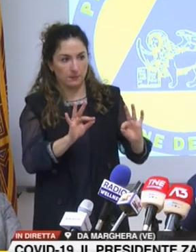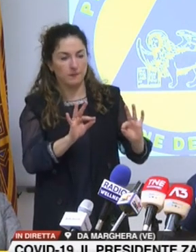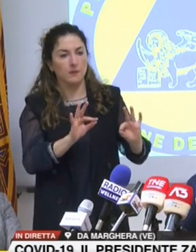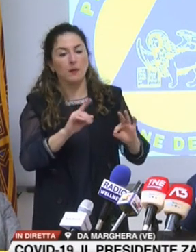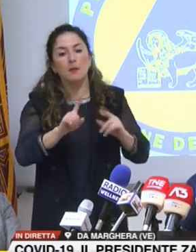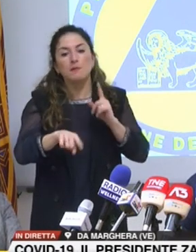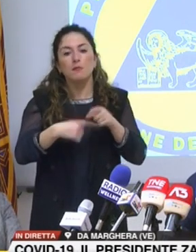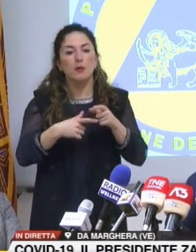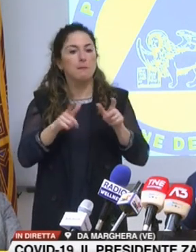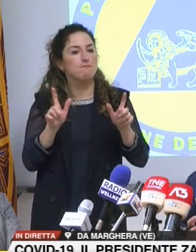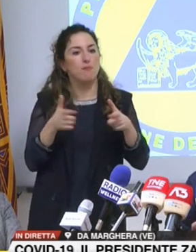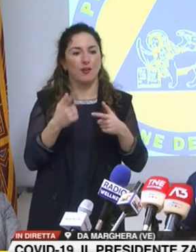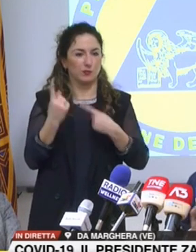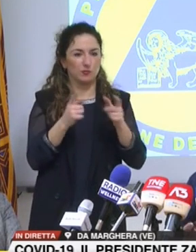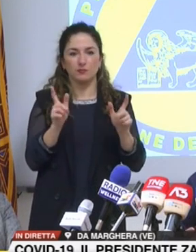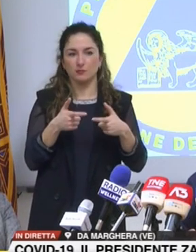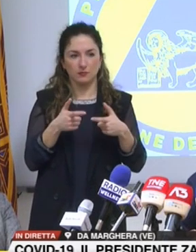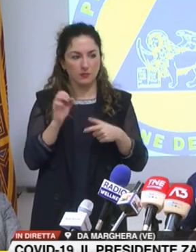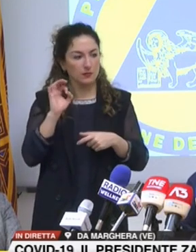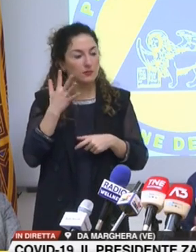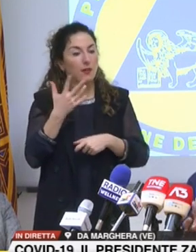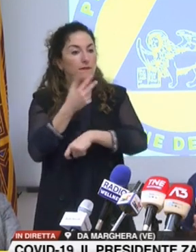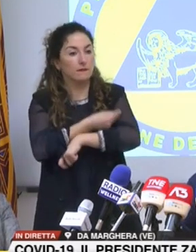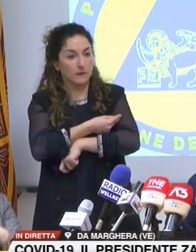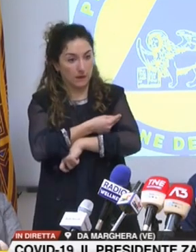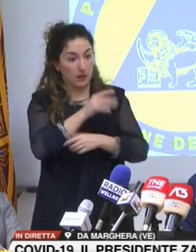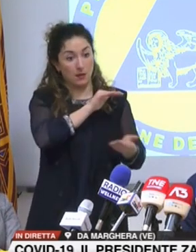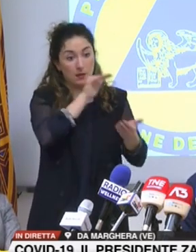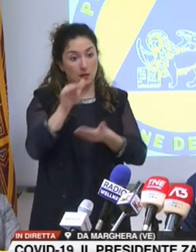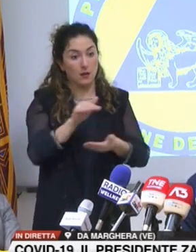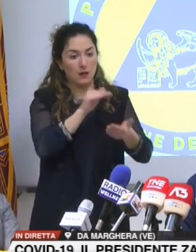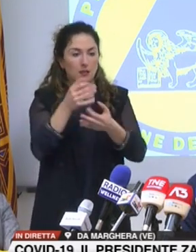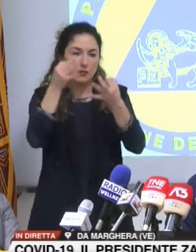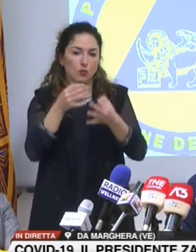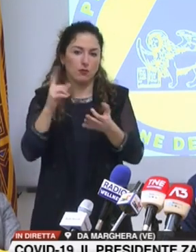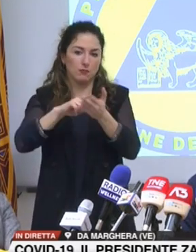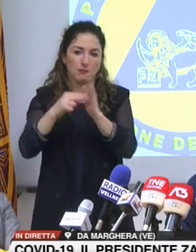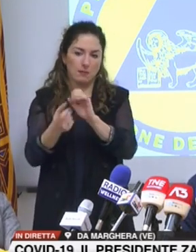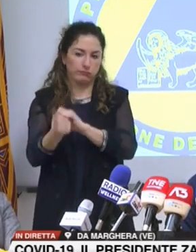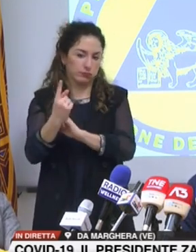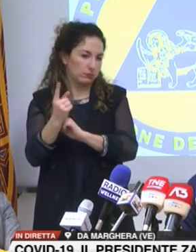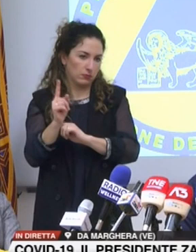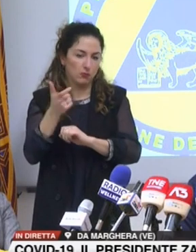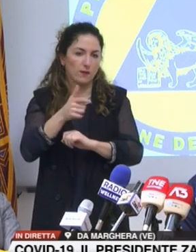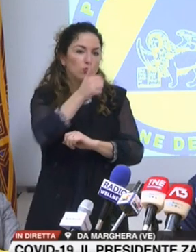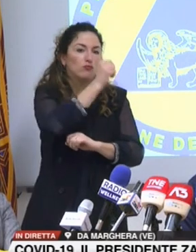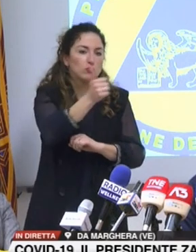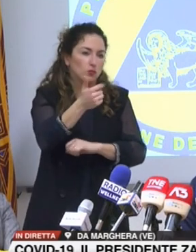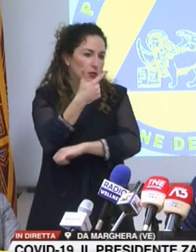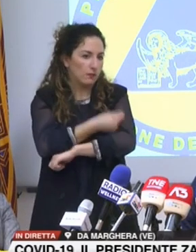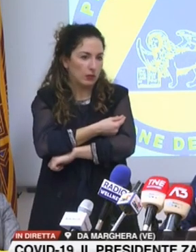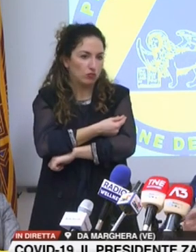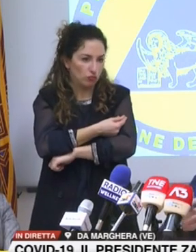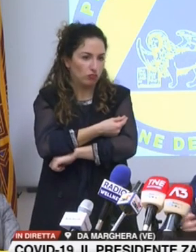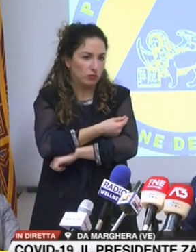congelata la situazione, se avessimo avuto i vaccini previsti probabilmente questi discorsi non sarebbero neanche nati, perché tutti avrebbero avuto il loro vaccino e